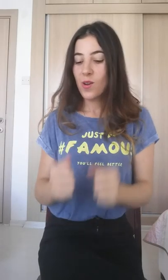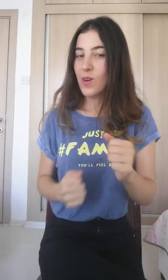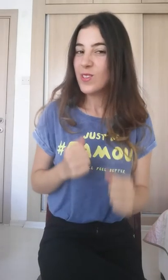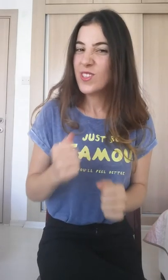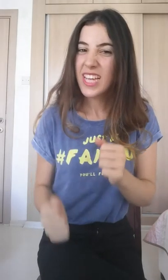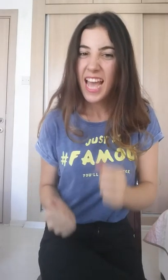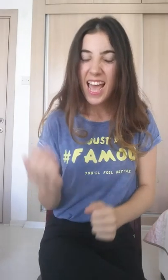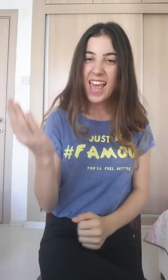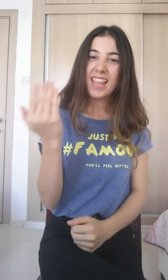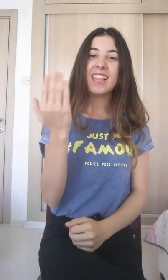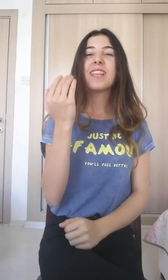koş gel